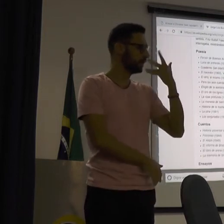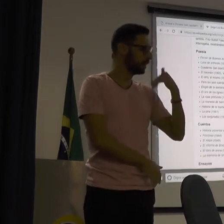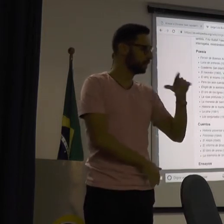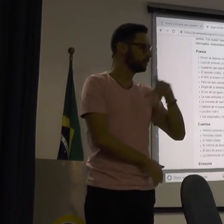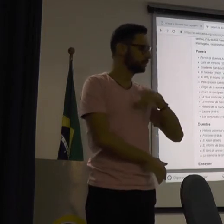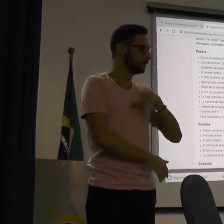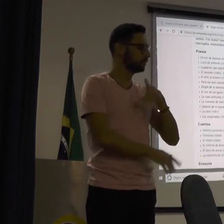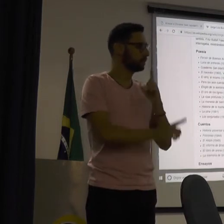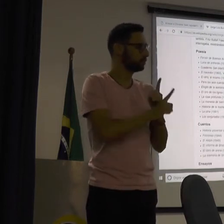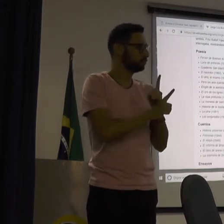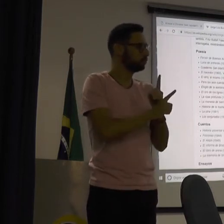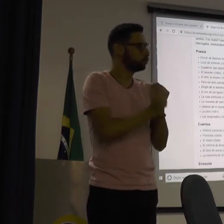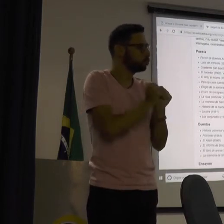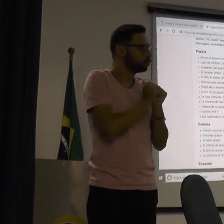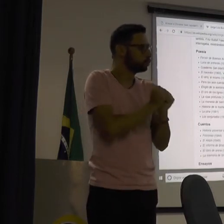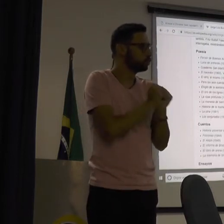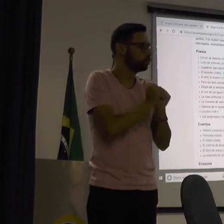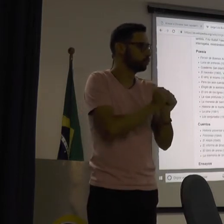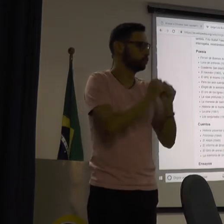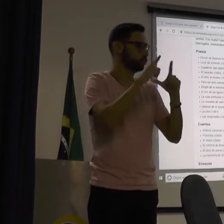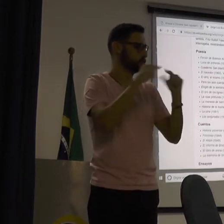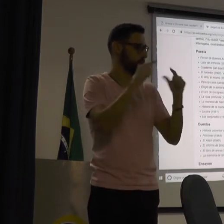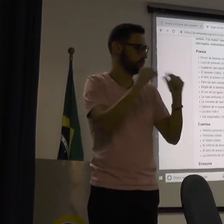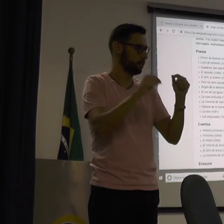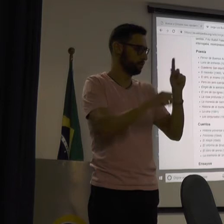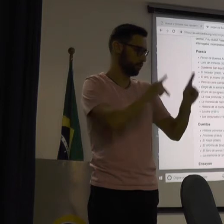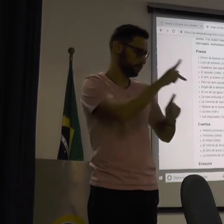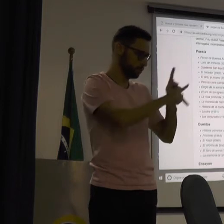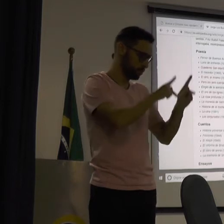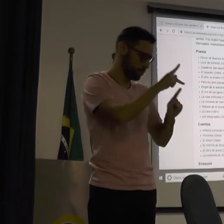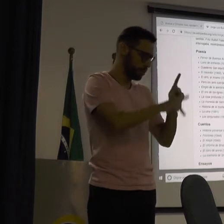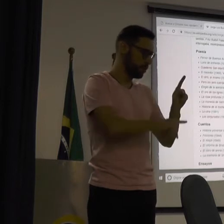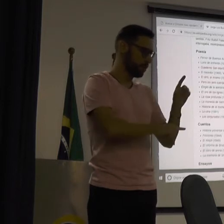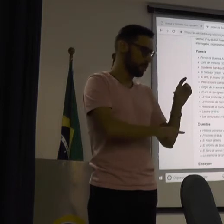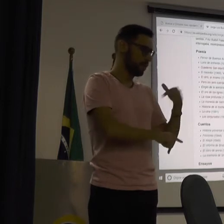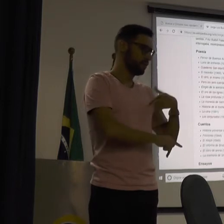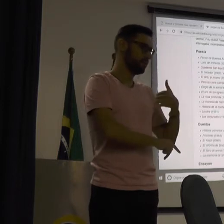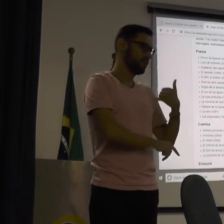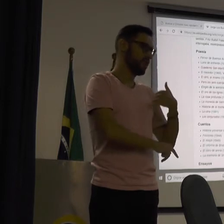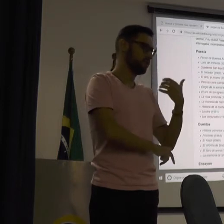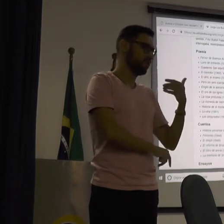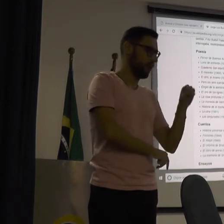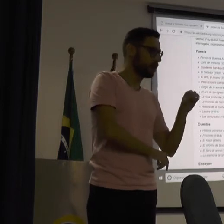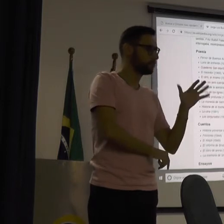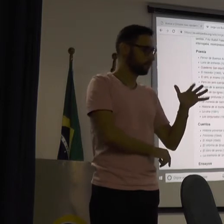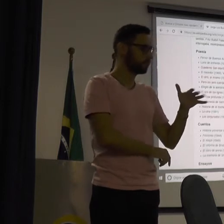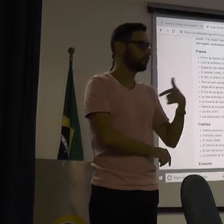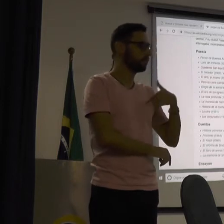escutava japonês todo dia. Mas, e até estudei, né? Não aprendi, mas estudei.